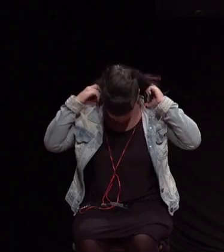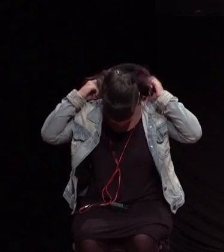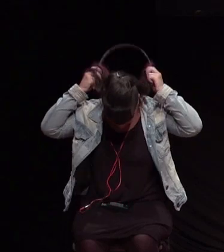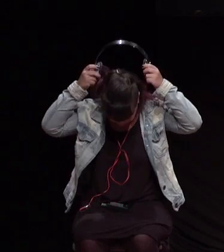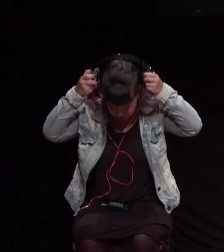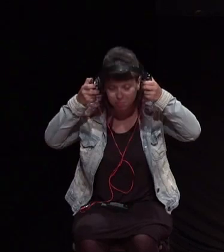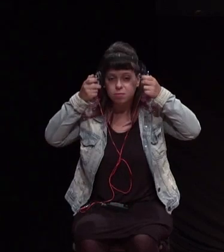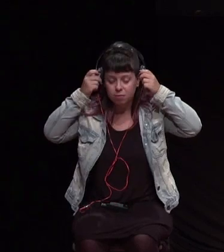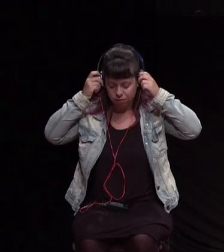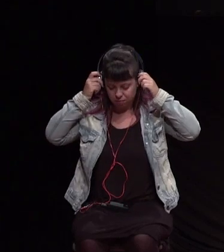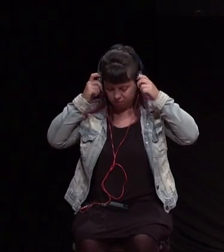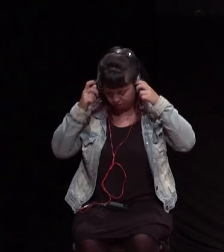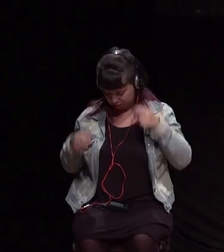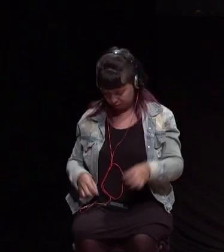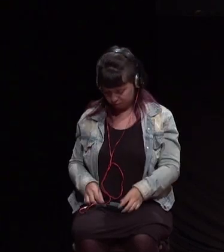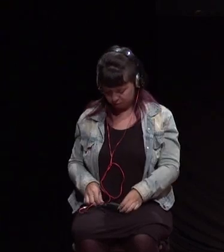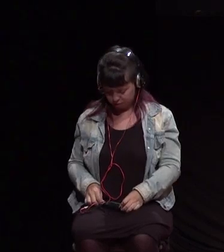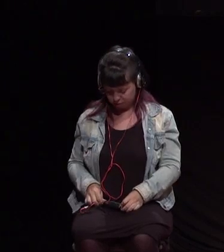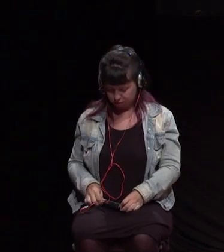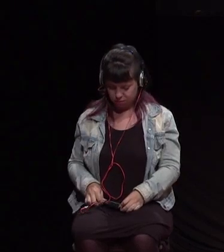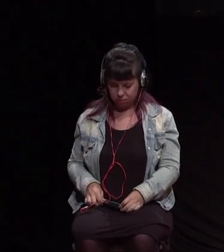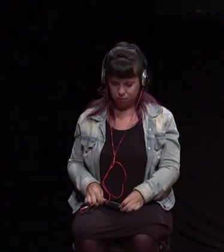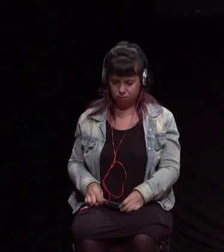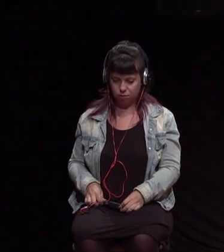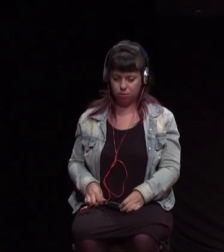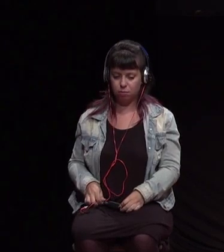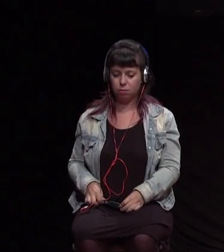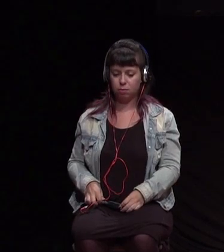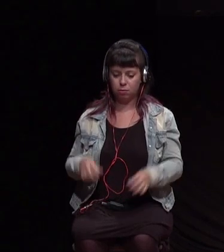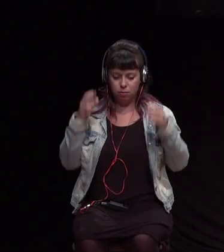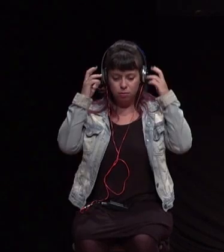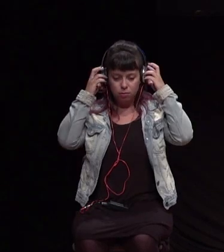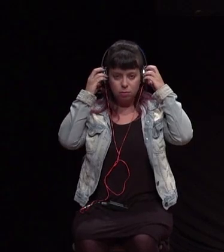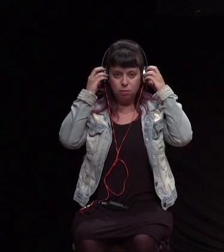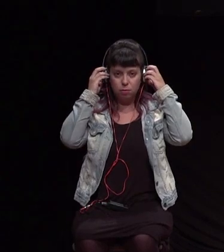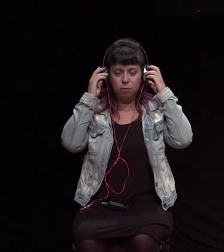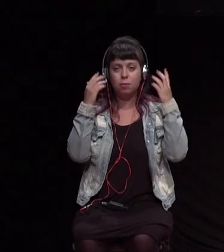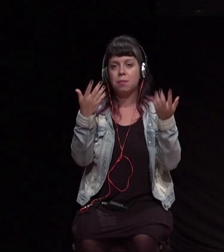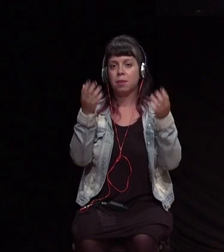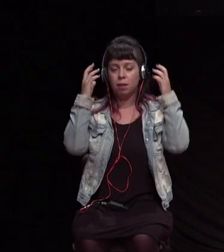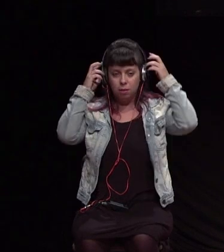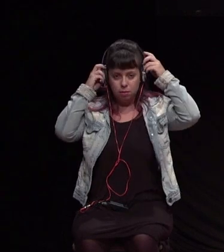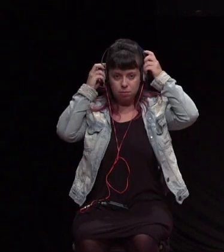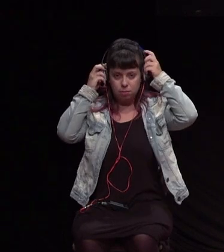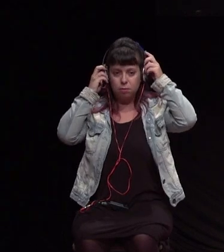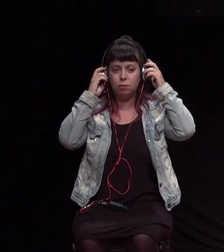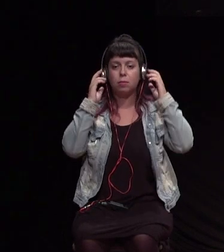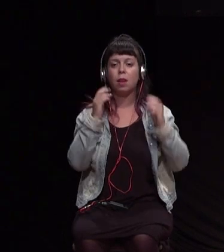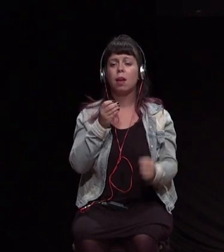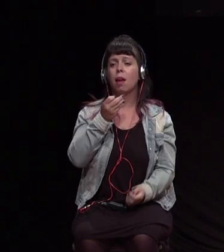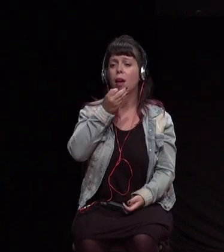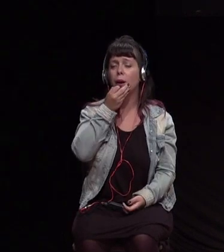Is this on? Okay. I think one thing we could do first and foremost is